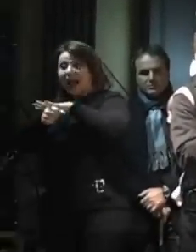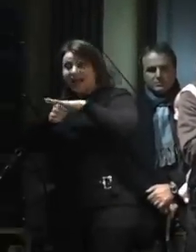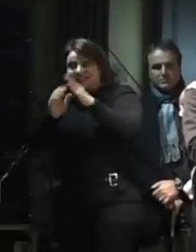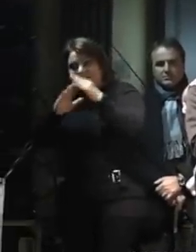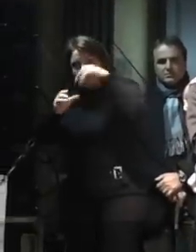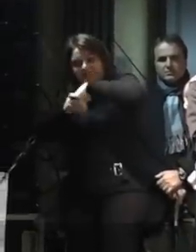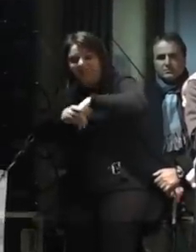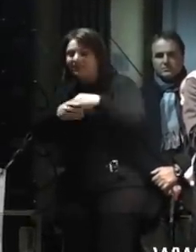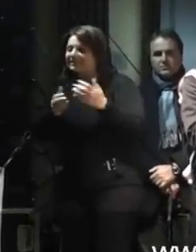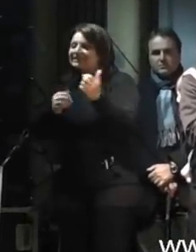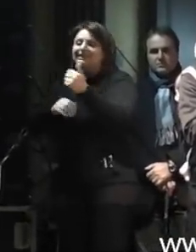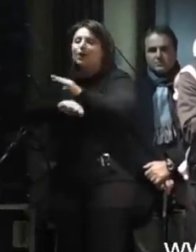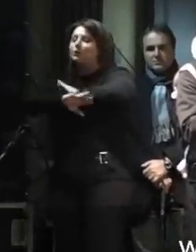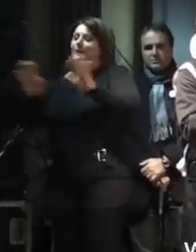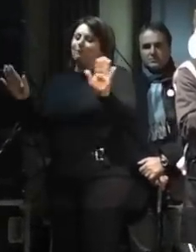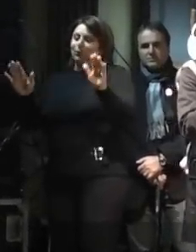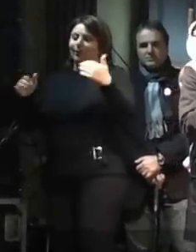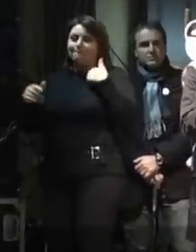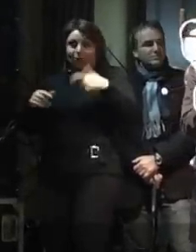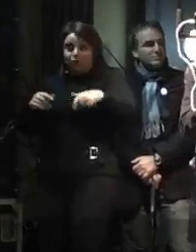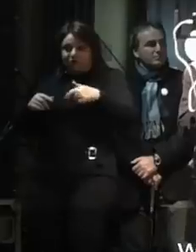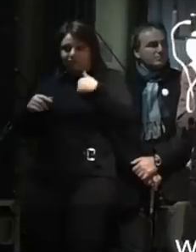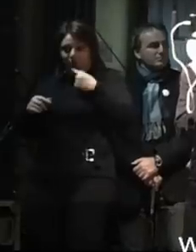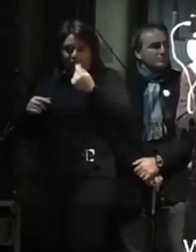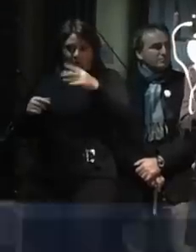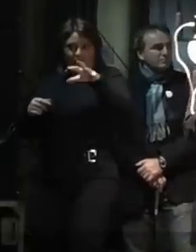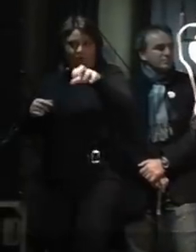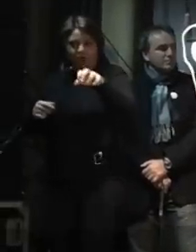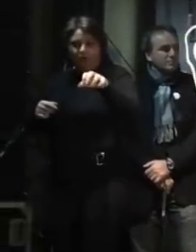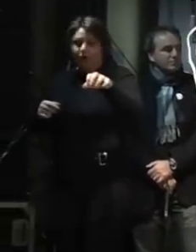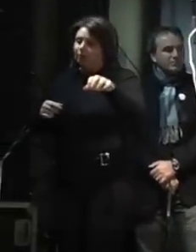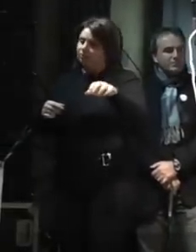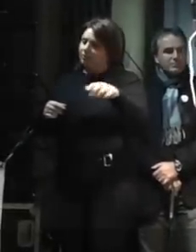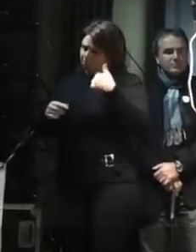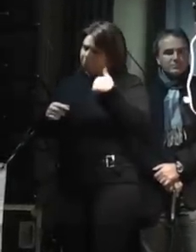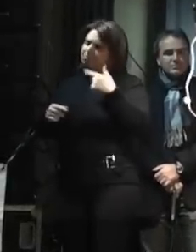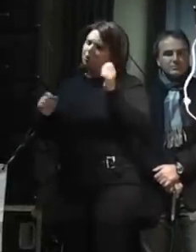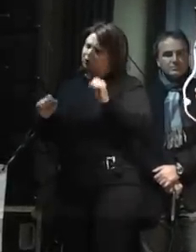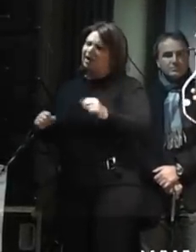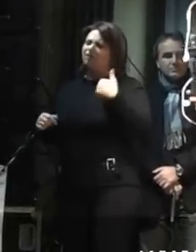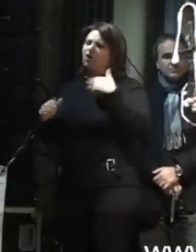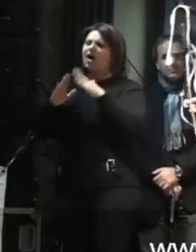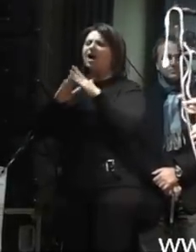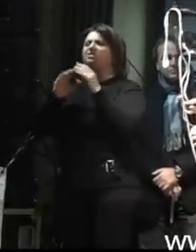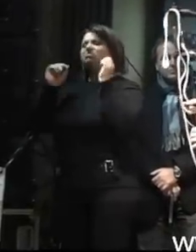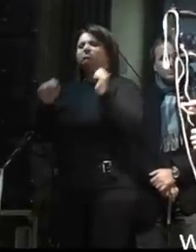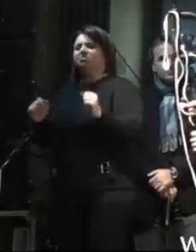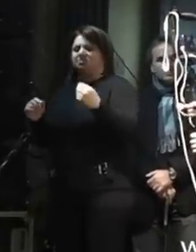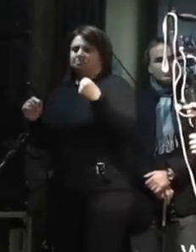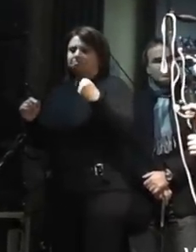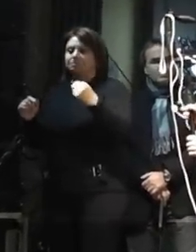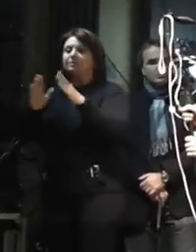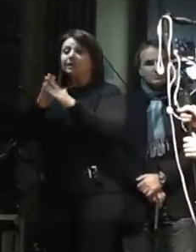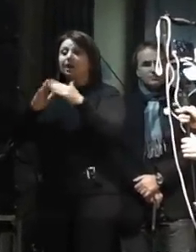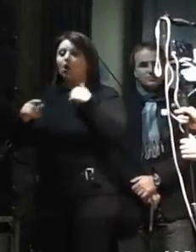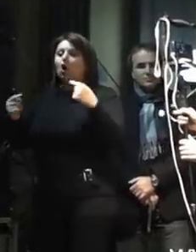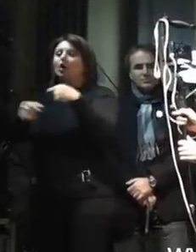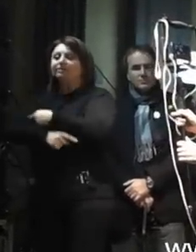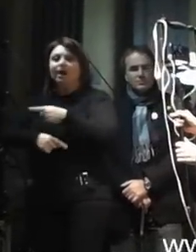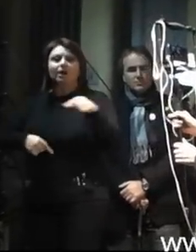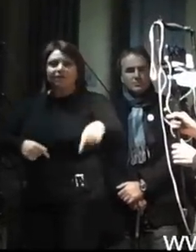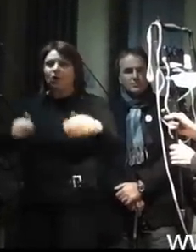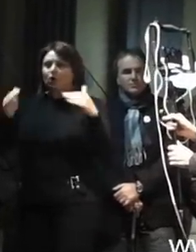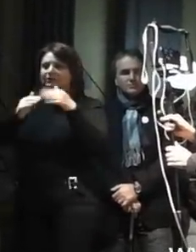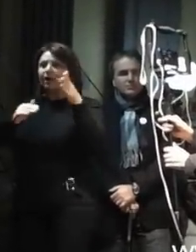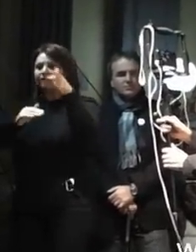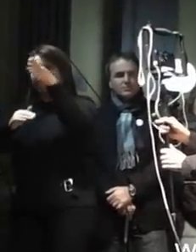non li prendiamo. No, io potevo starmene a casa. Guardate che io venivo qua a fare serate